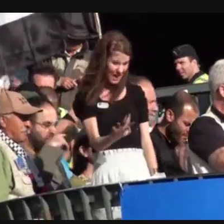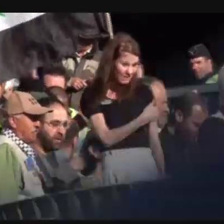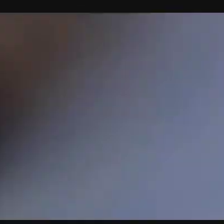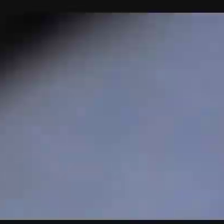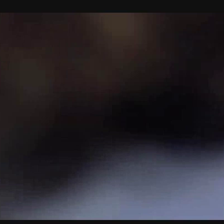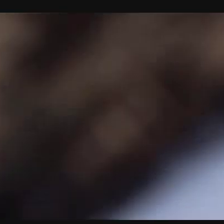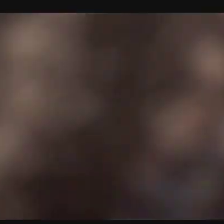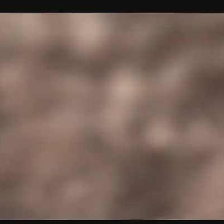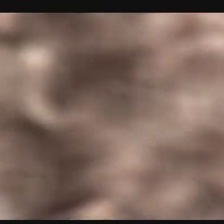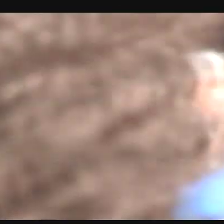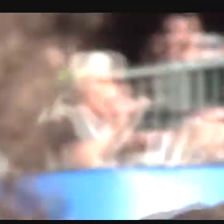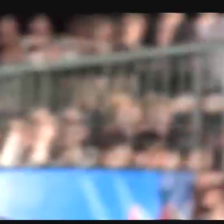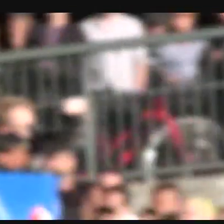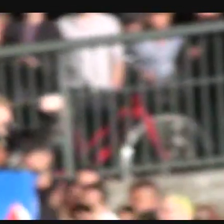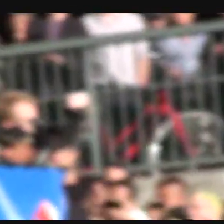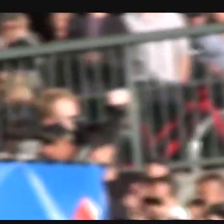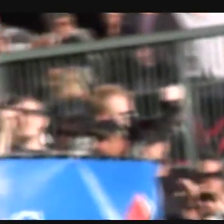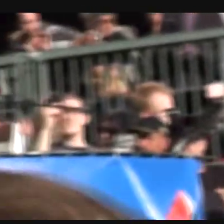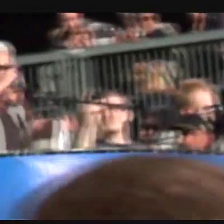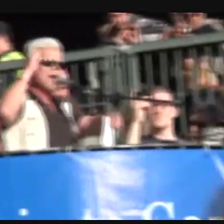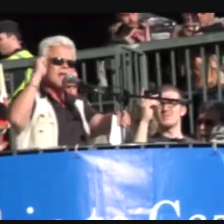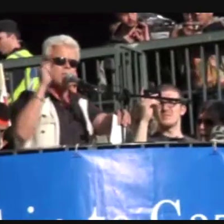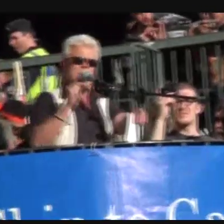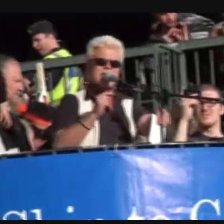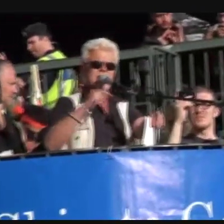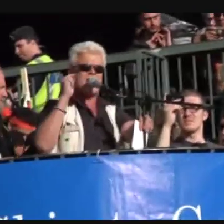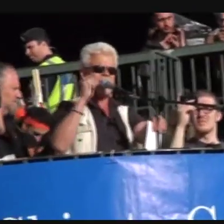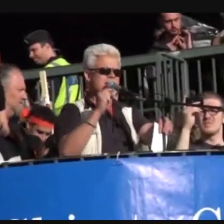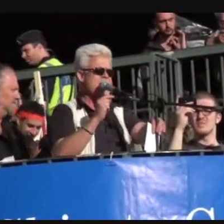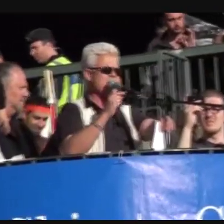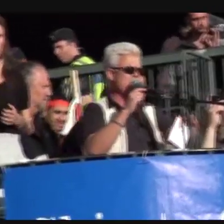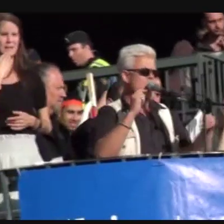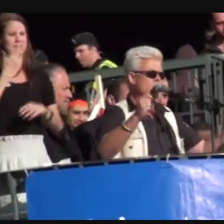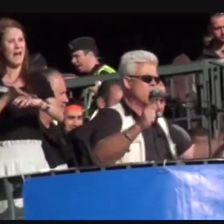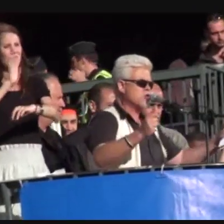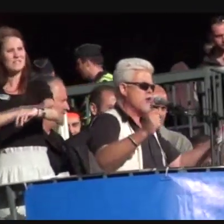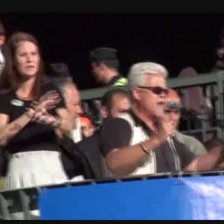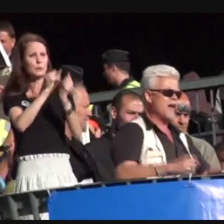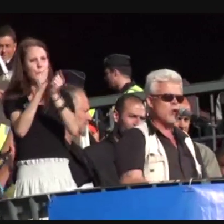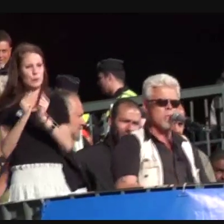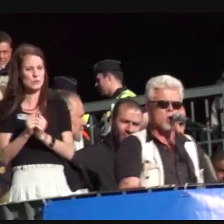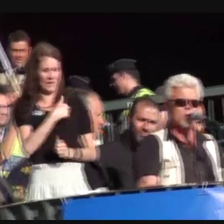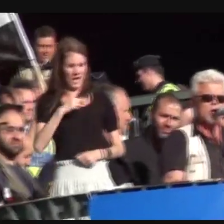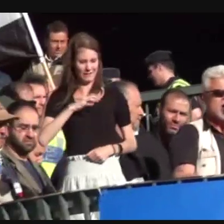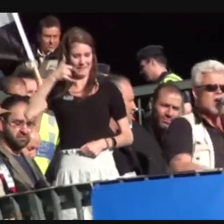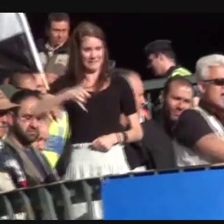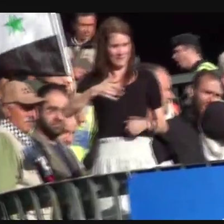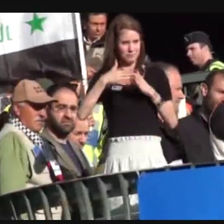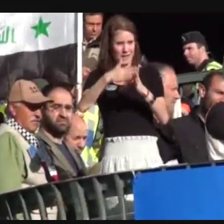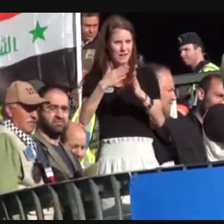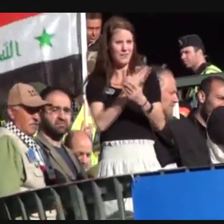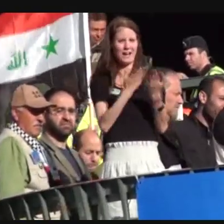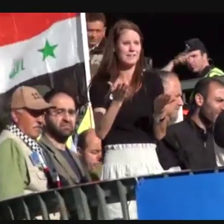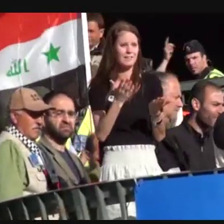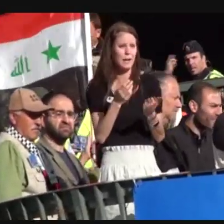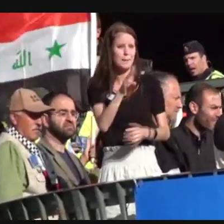som bordade de israeliska fregatterna? Den mest avancerade utrustning vi hade ombord var